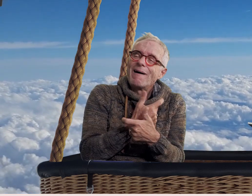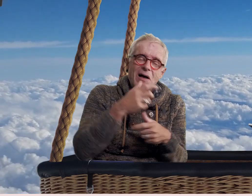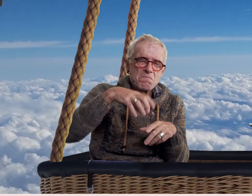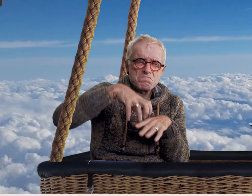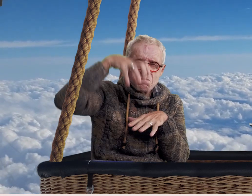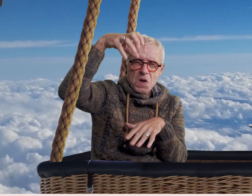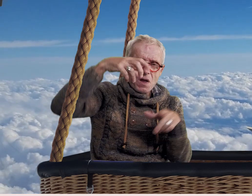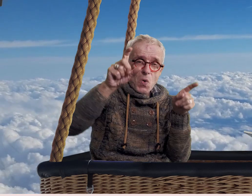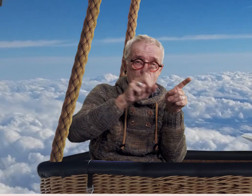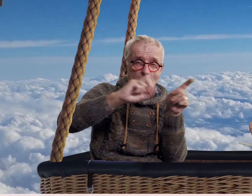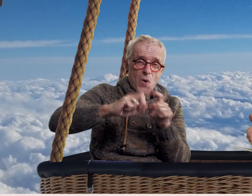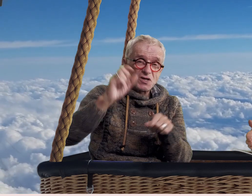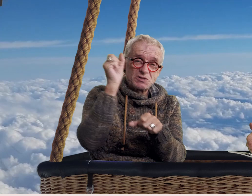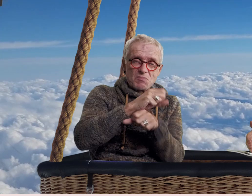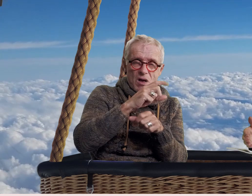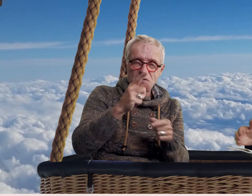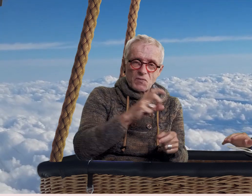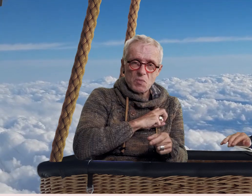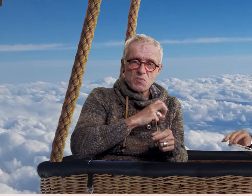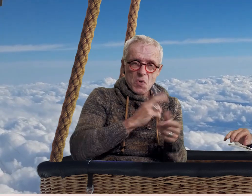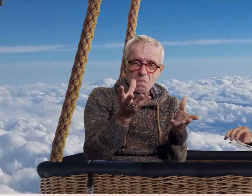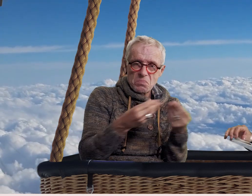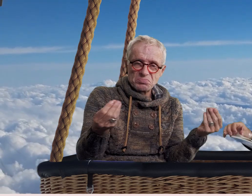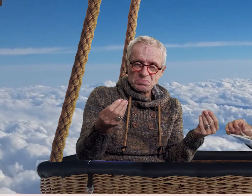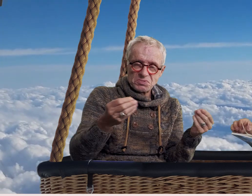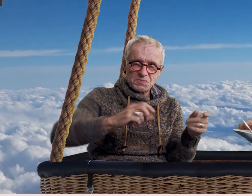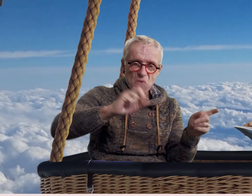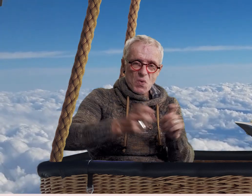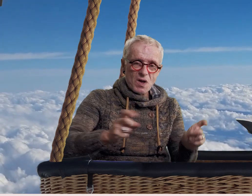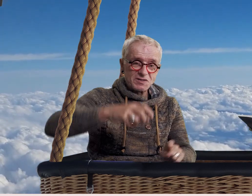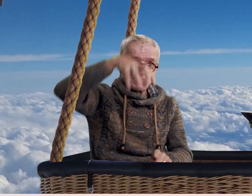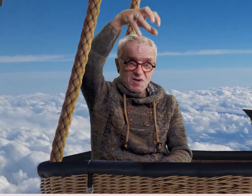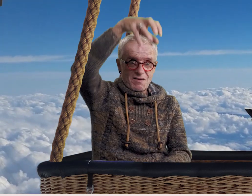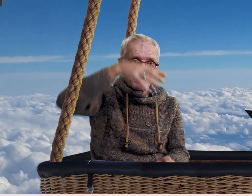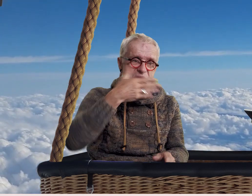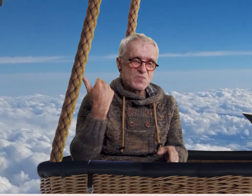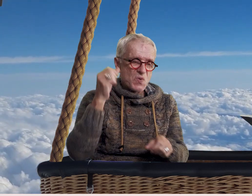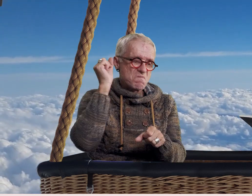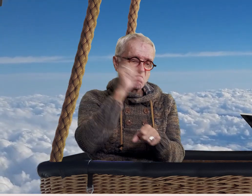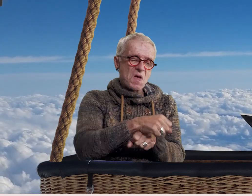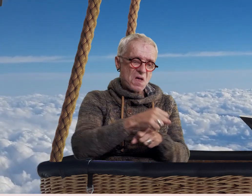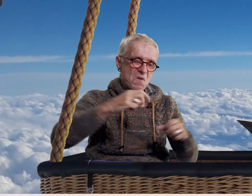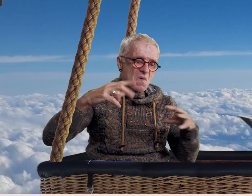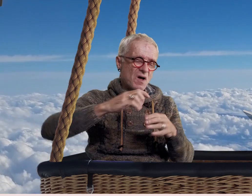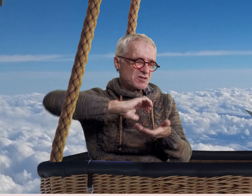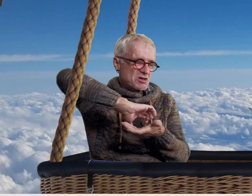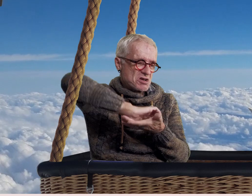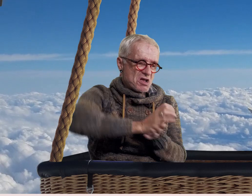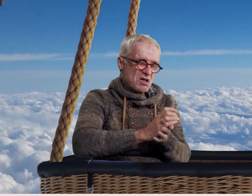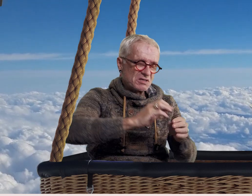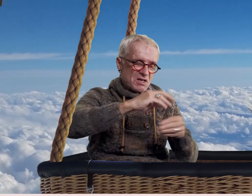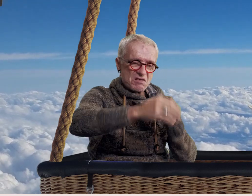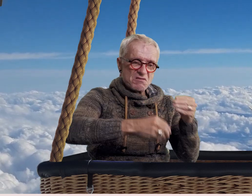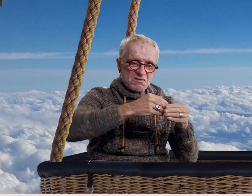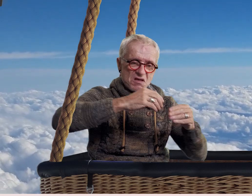lui et nous ne le craindrons plus, s'écria mon compagnon. Quoi de plus beau que de dominer ces nuages qui écrasent la terre. Laisse